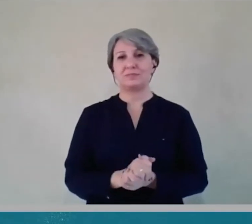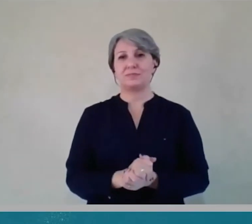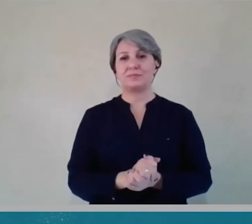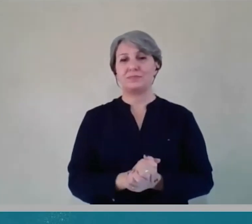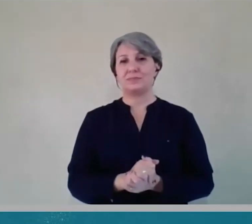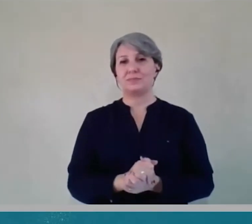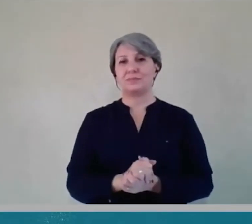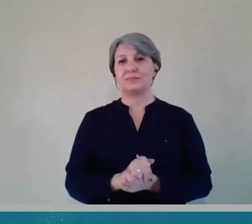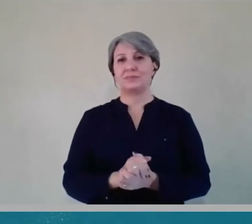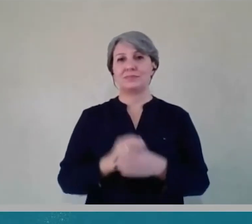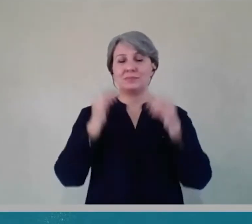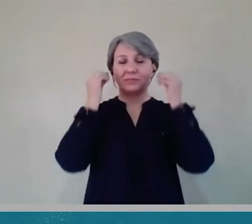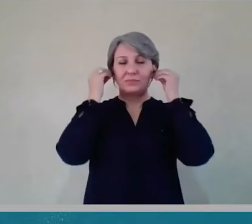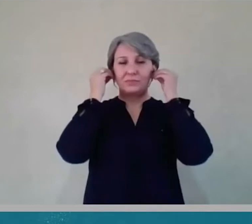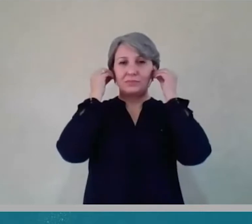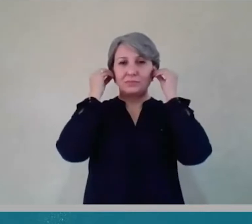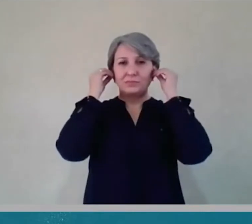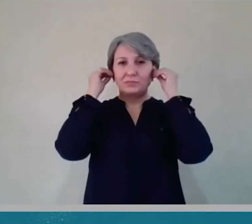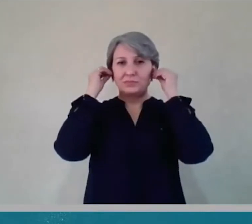tá? Então,